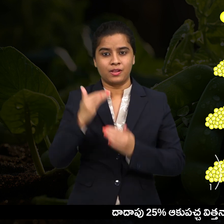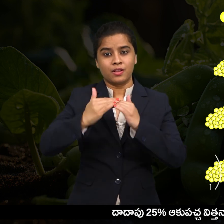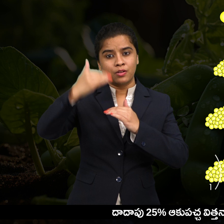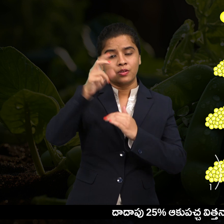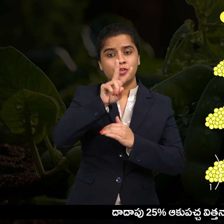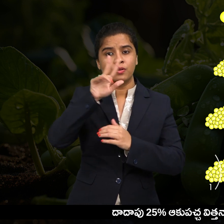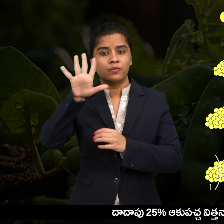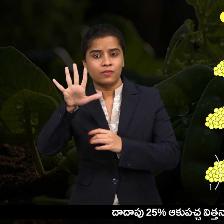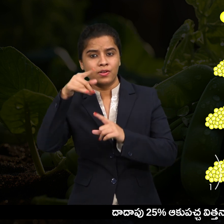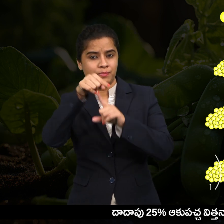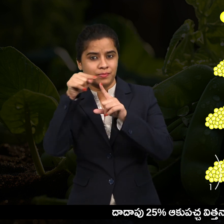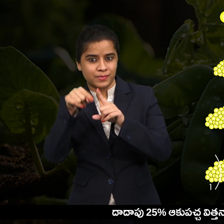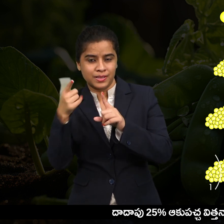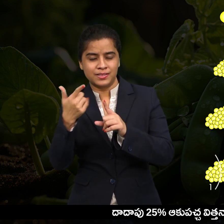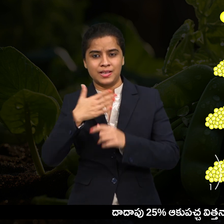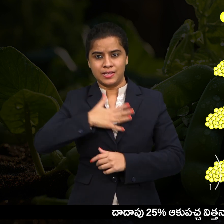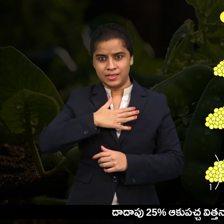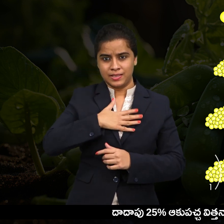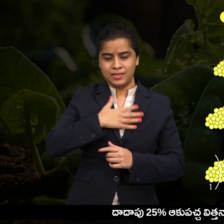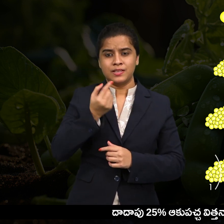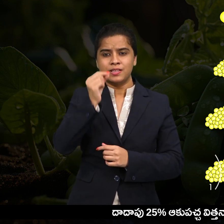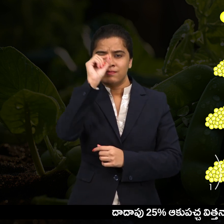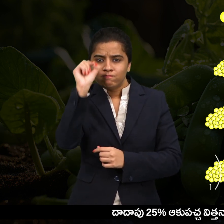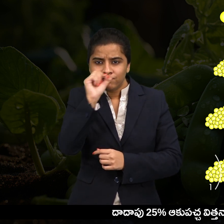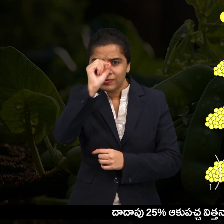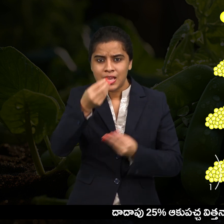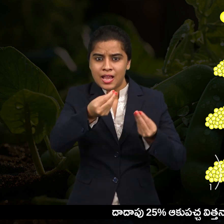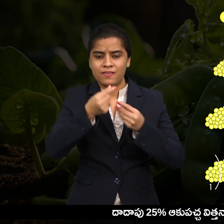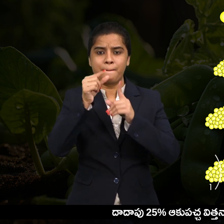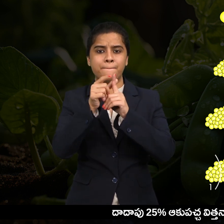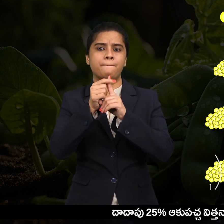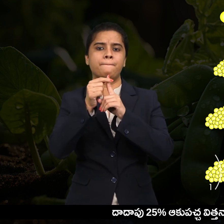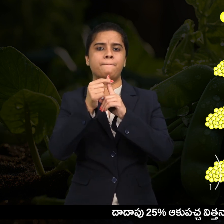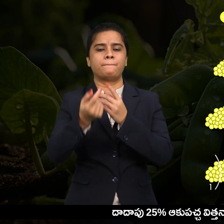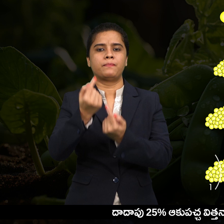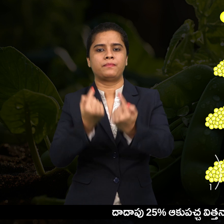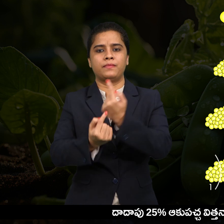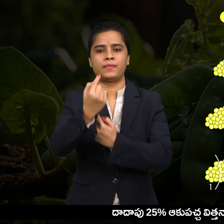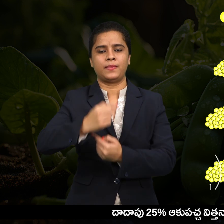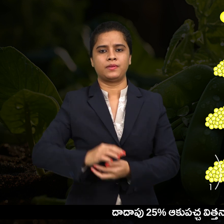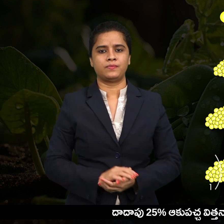దాదాపు 25% ఆకుపచ్చ విత్తనాలను ఇచ్చే బఠానీ మొక్కలను ఇచ్చాయి.